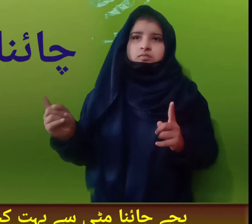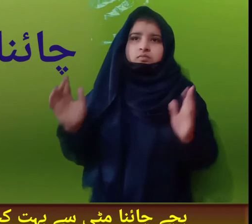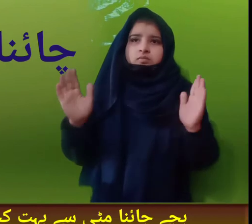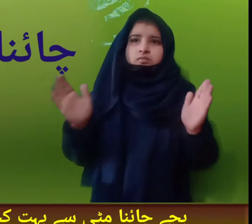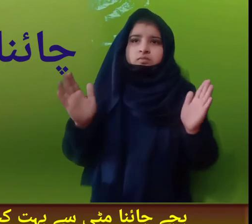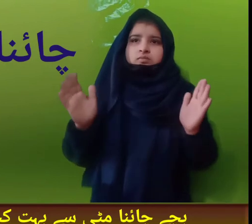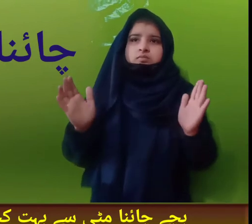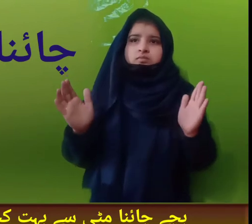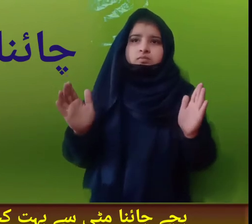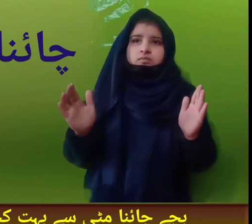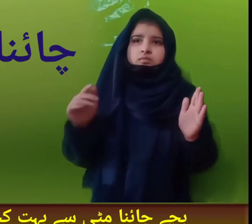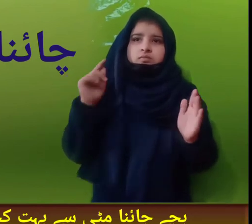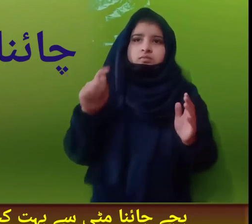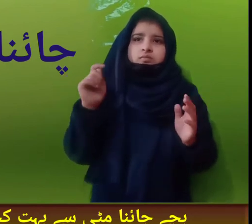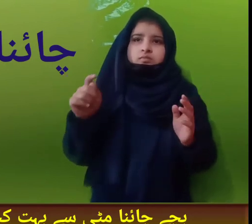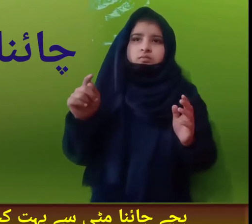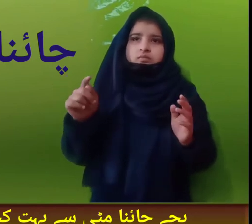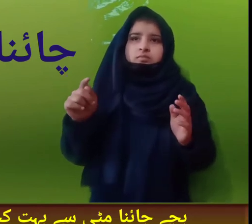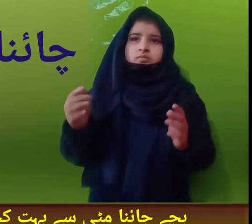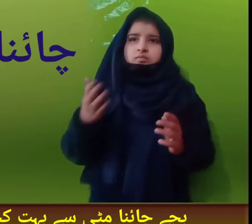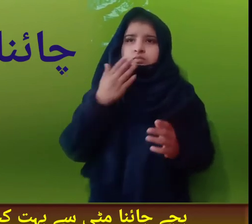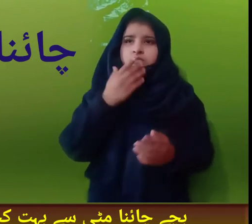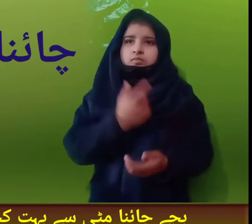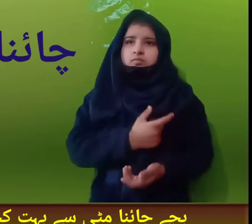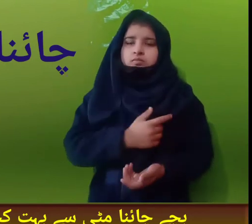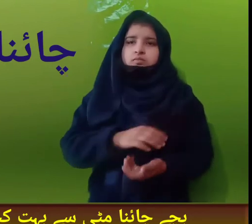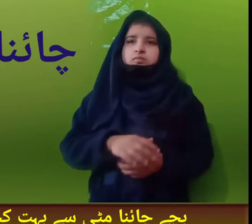बहुत कुछ बनाते हैं।